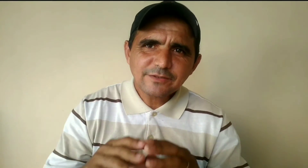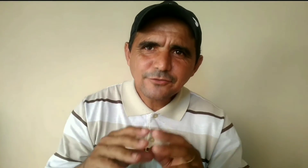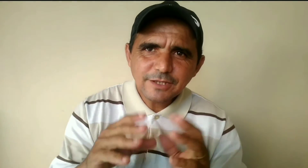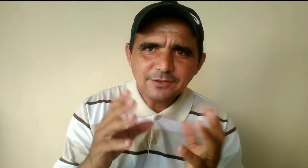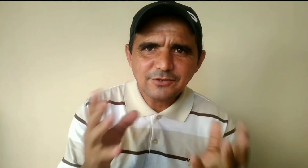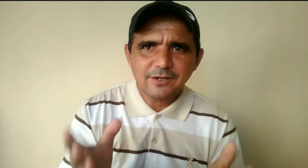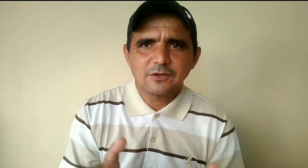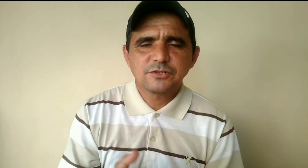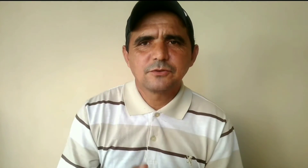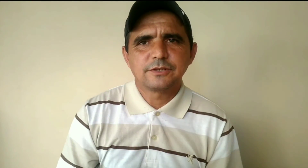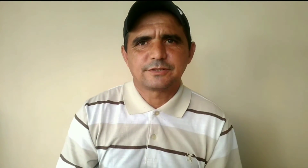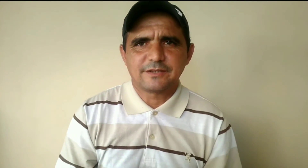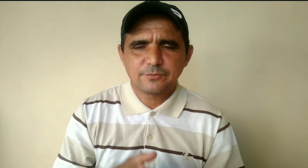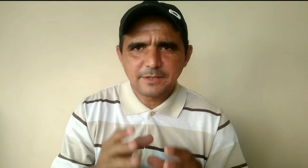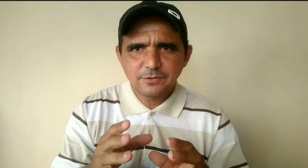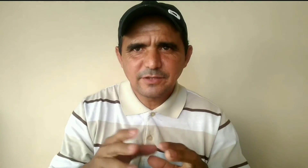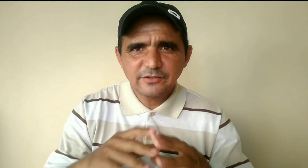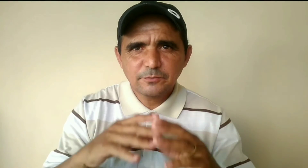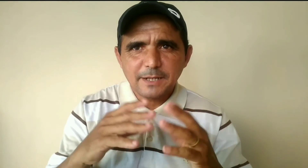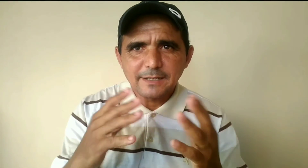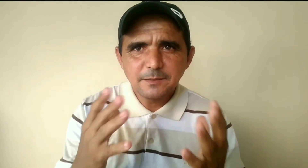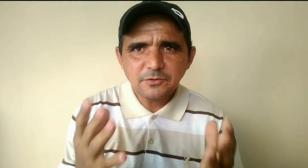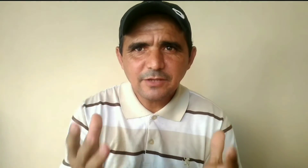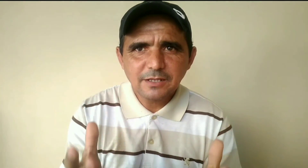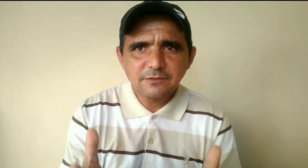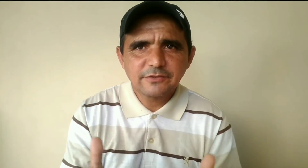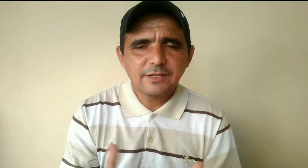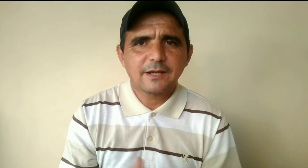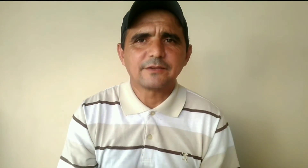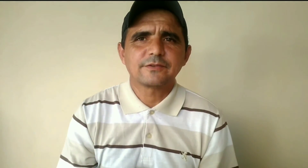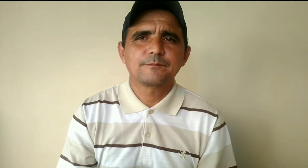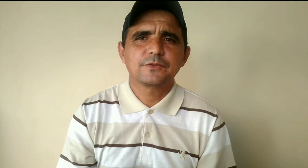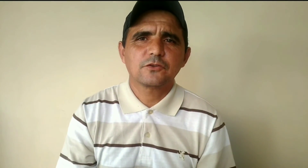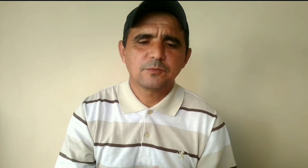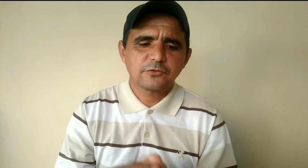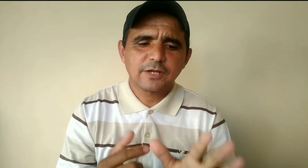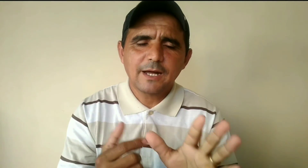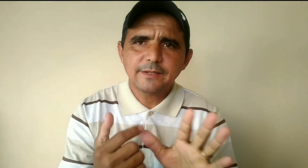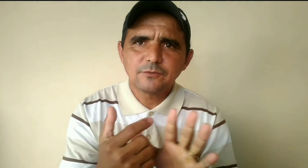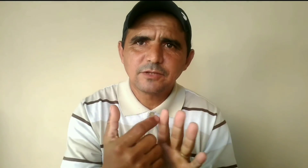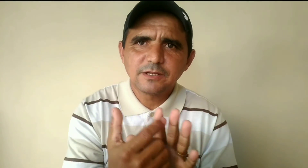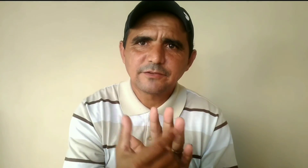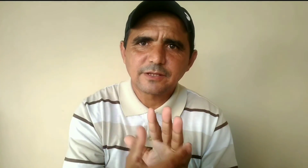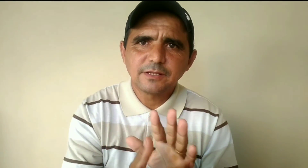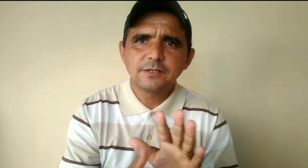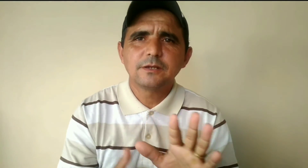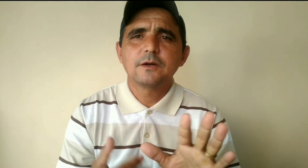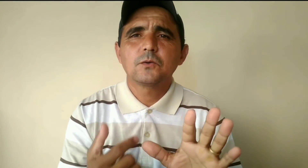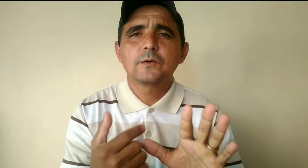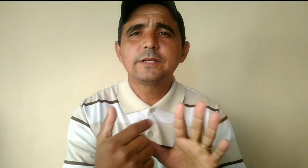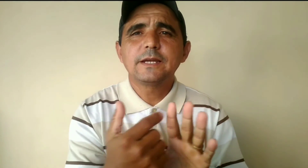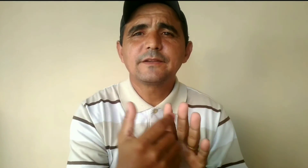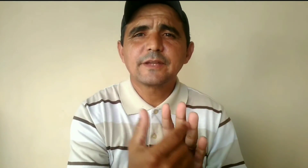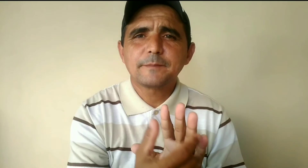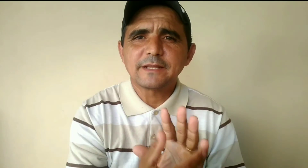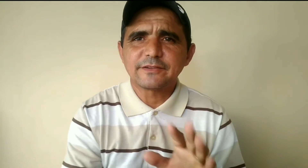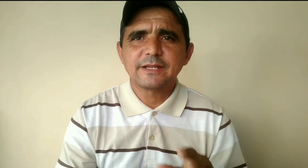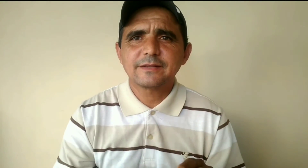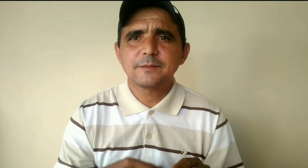essa foi a nossa aula de hoje a respeito desses parâmetros da língua de sinais. Nós vimos cada um deles aqui, o que eles representam,